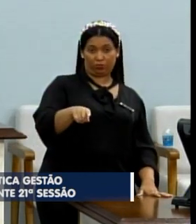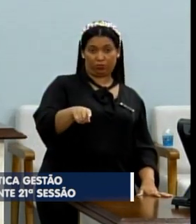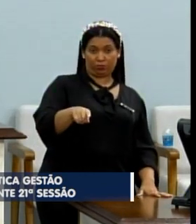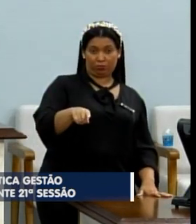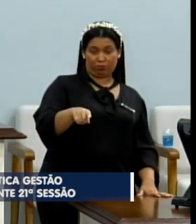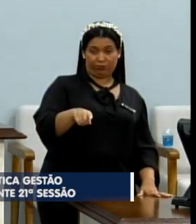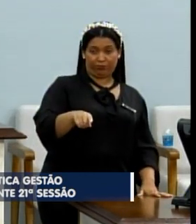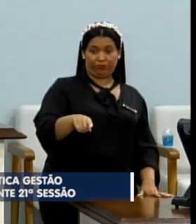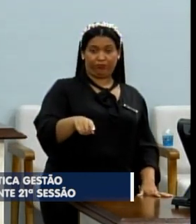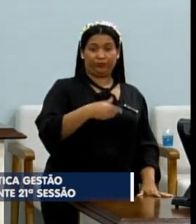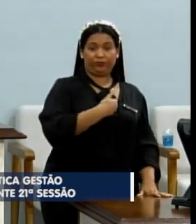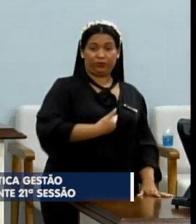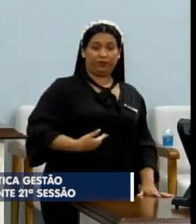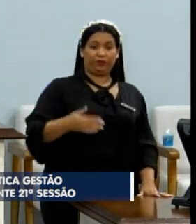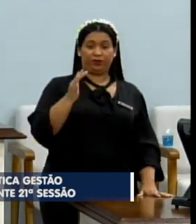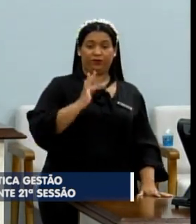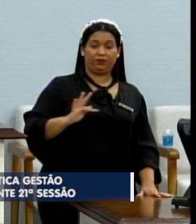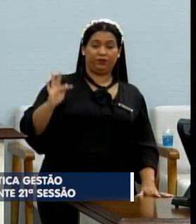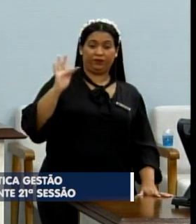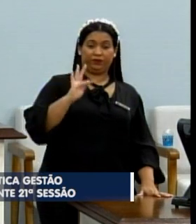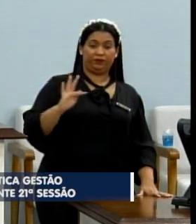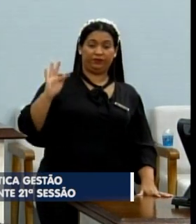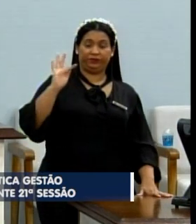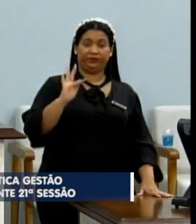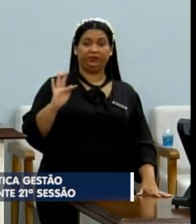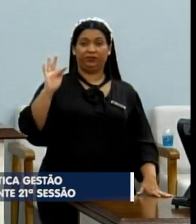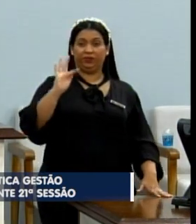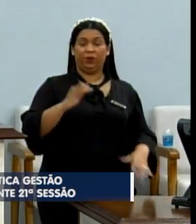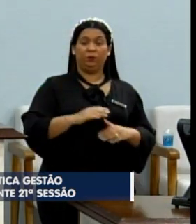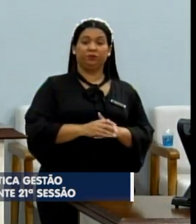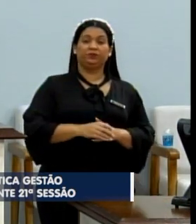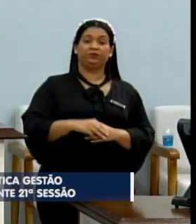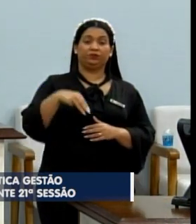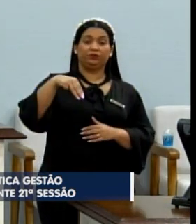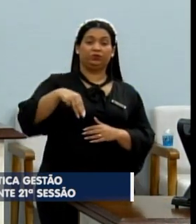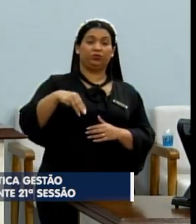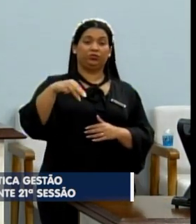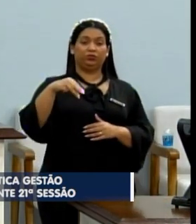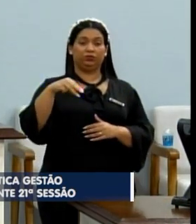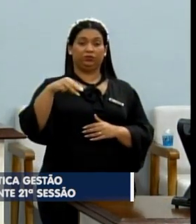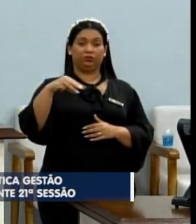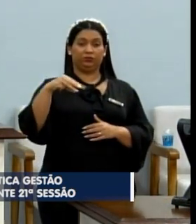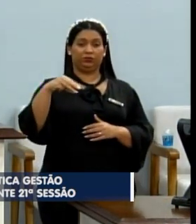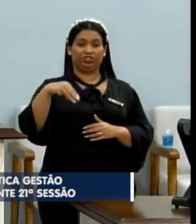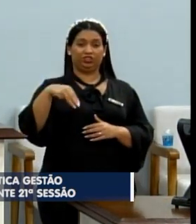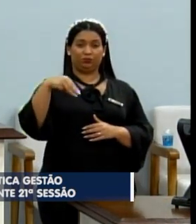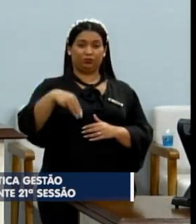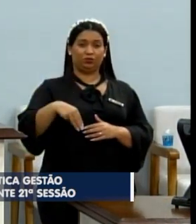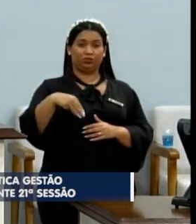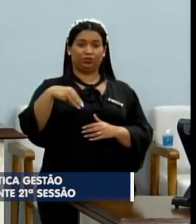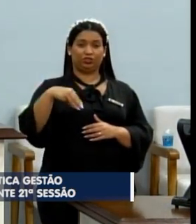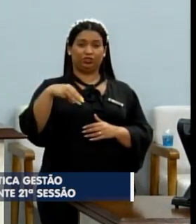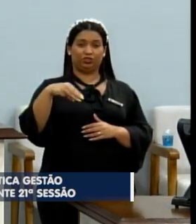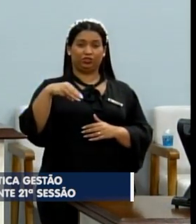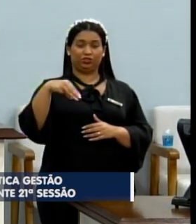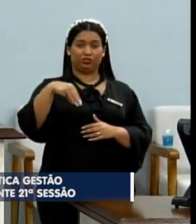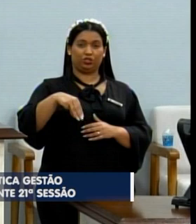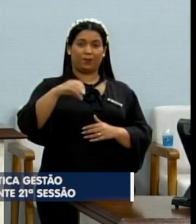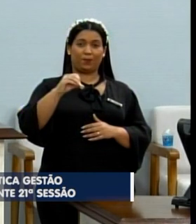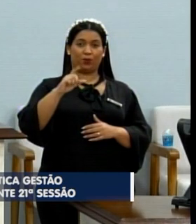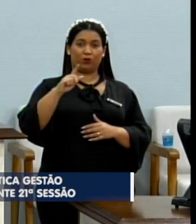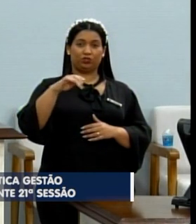do governo federal Mogi das Cruzes que é uma cidade semelhante a nossa em tamanho recebeu 667